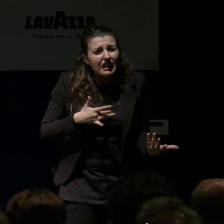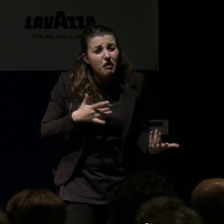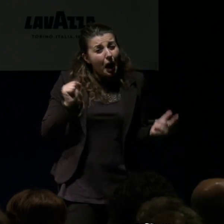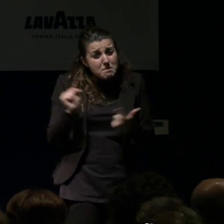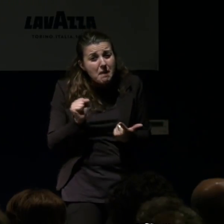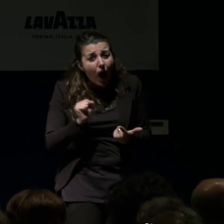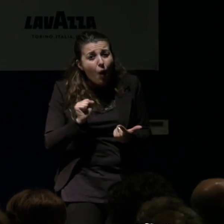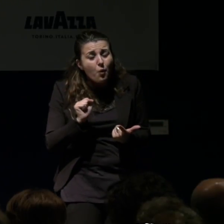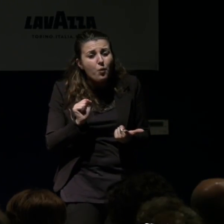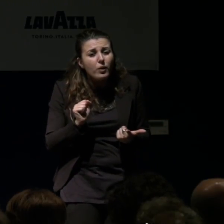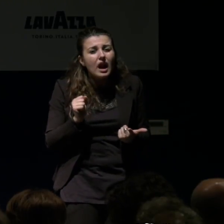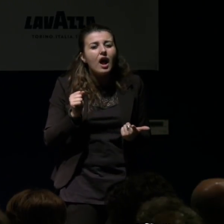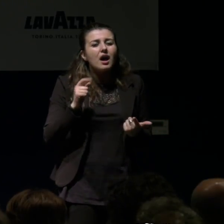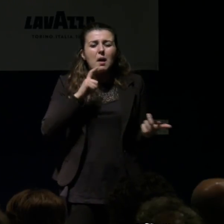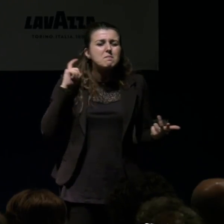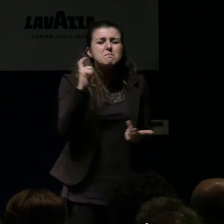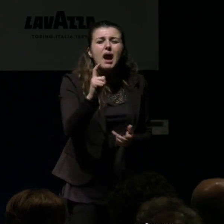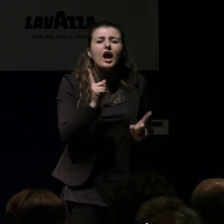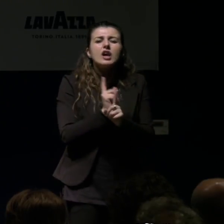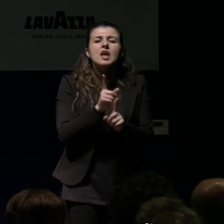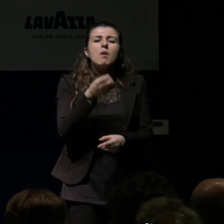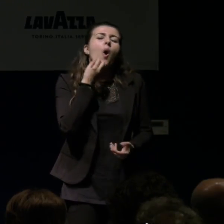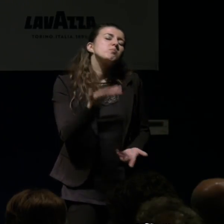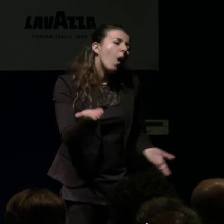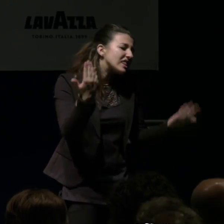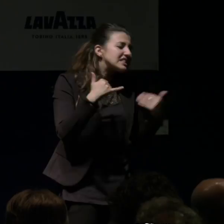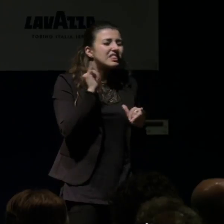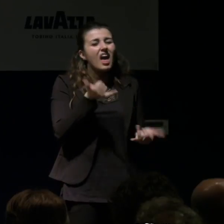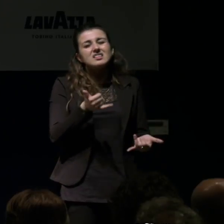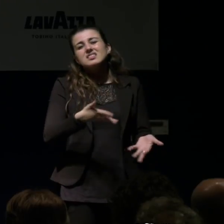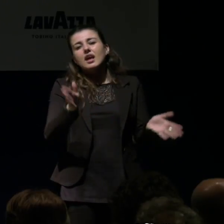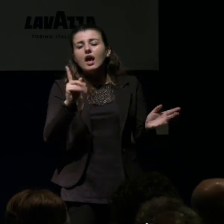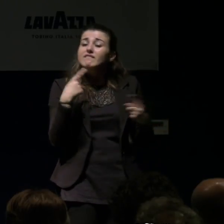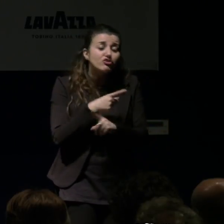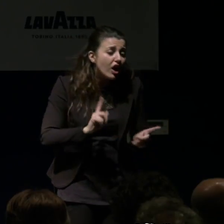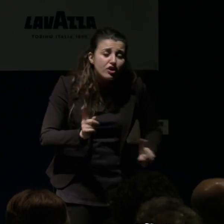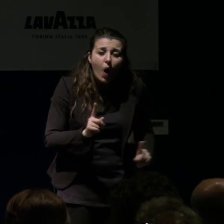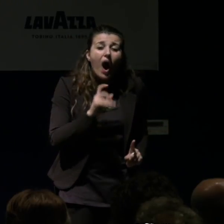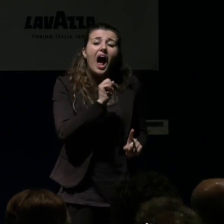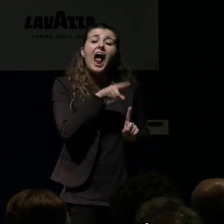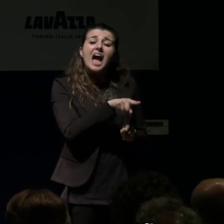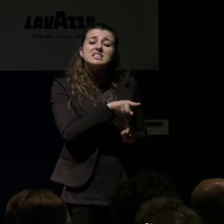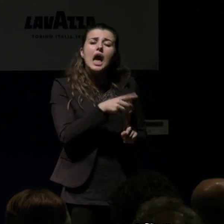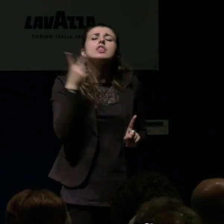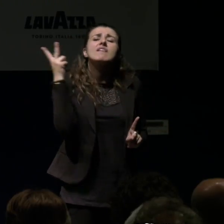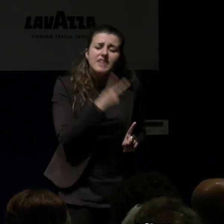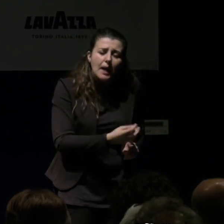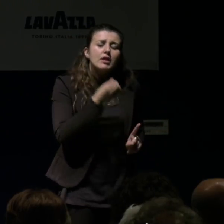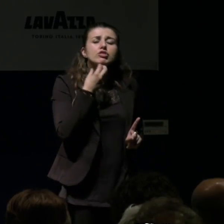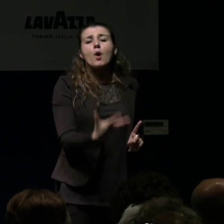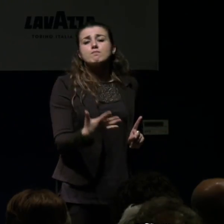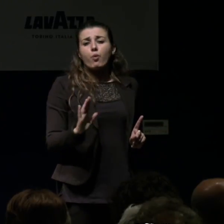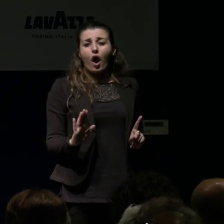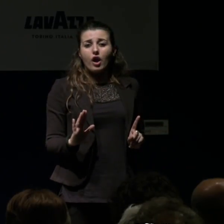subito sporcato come buonista no cosa del genere alessandro invece la front lo era dentro